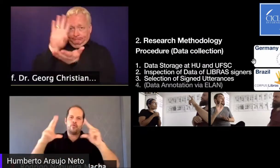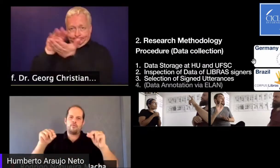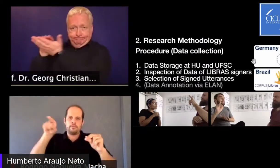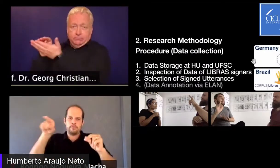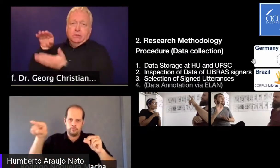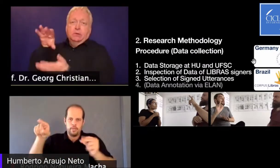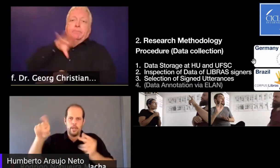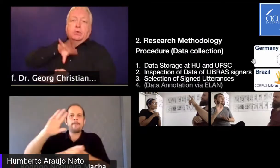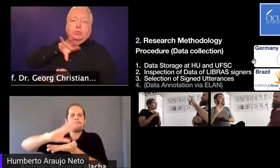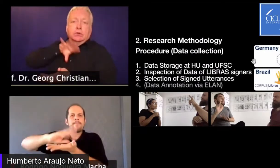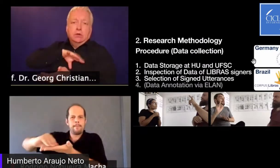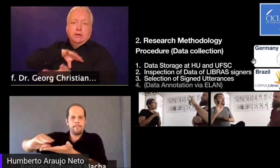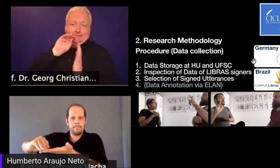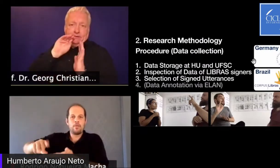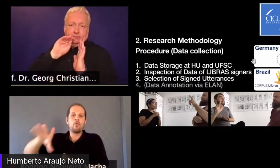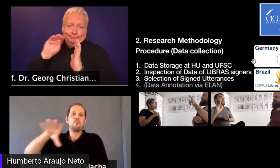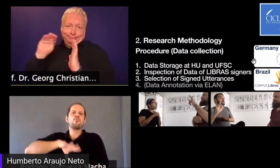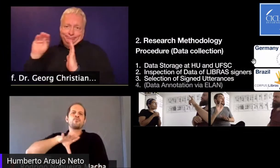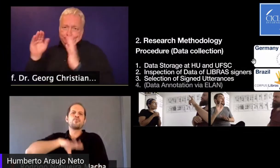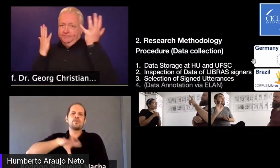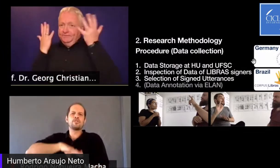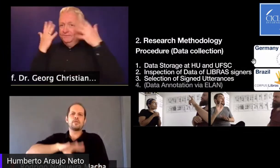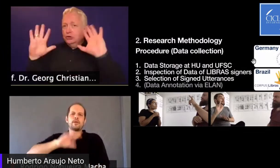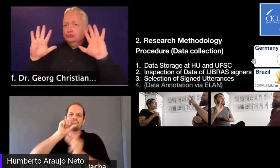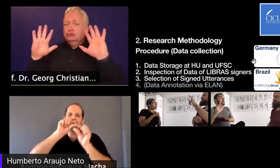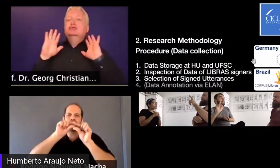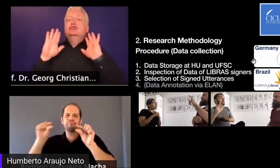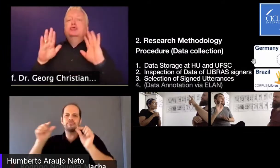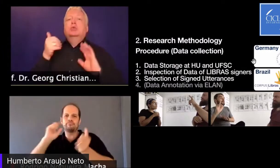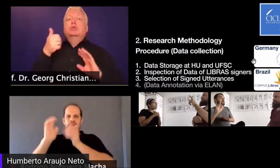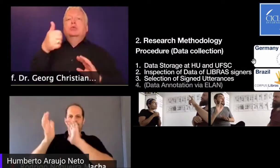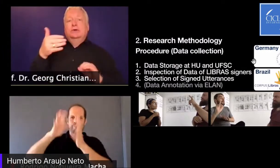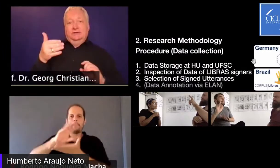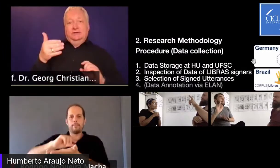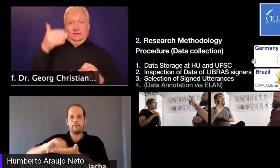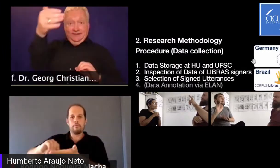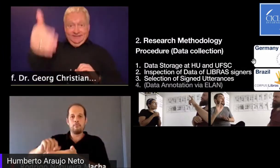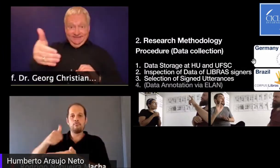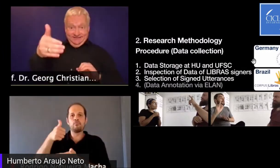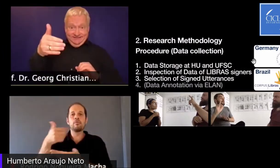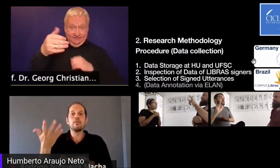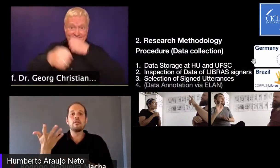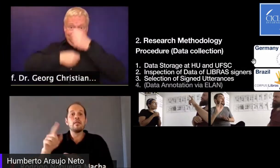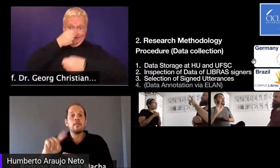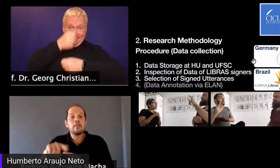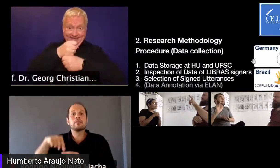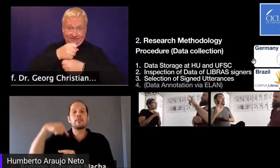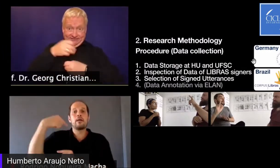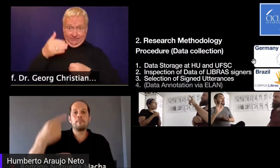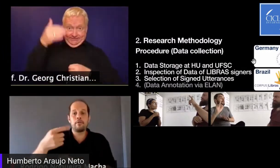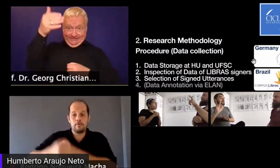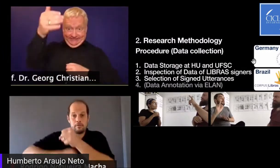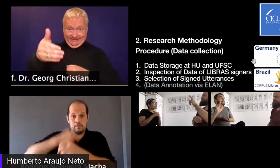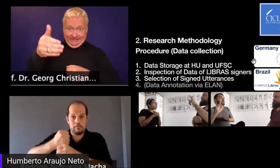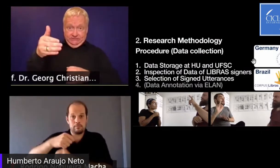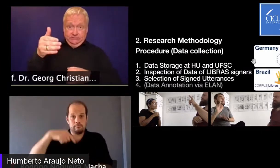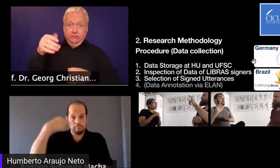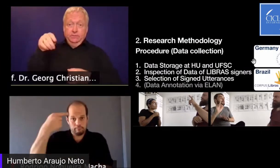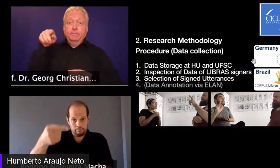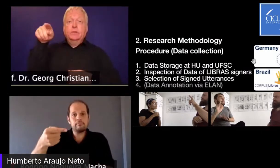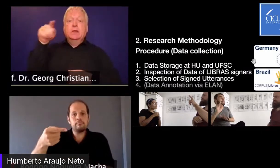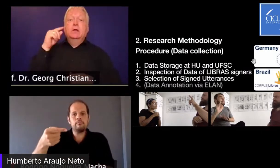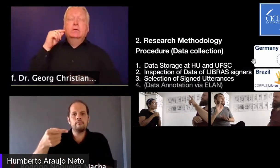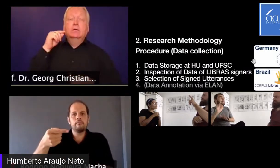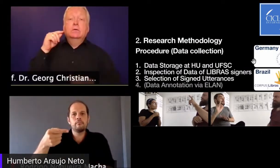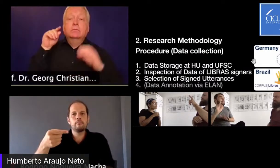Elan, tudo isso foi feito na UFSC, e a transcrição foi feita para glosas do português.